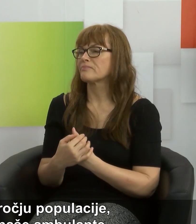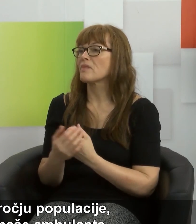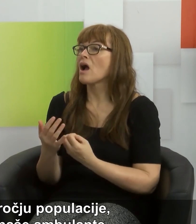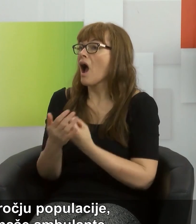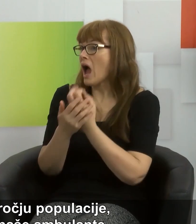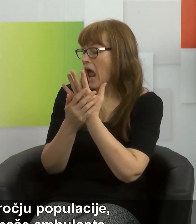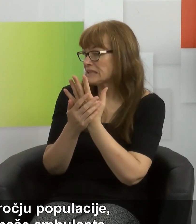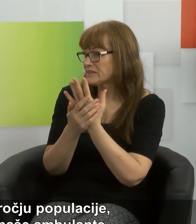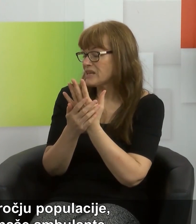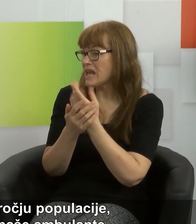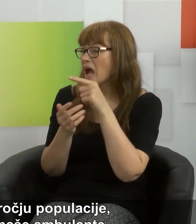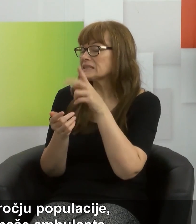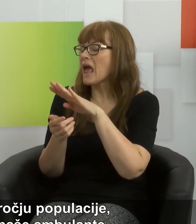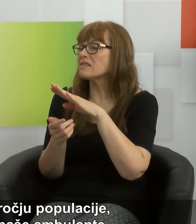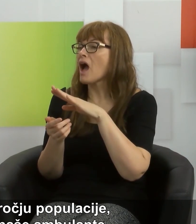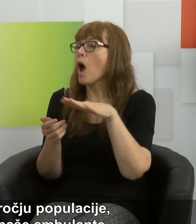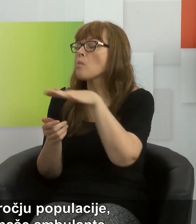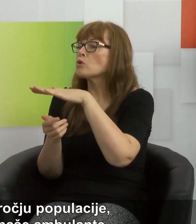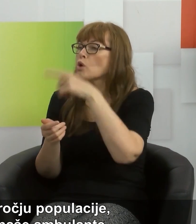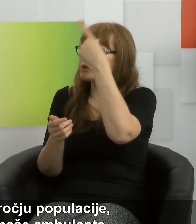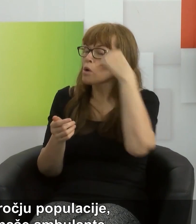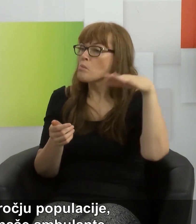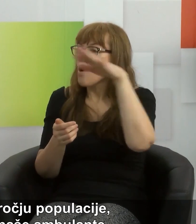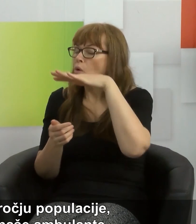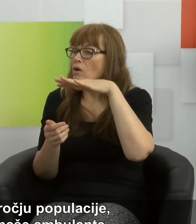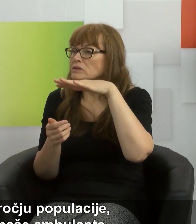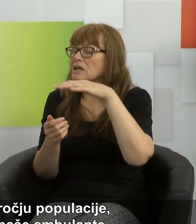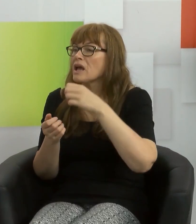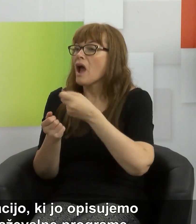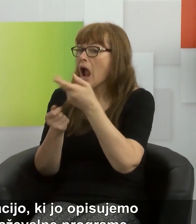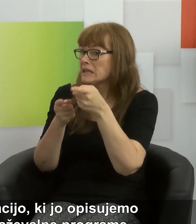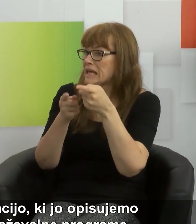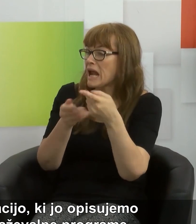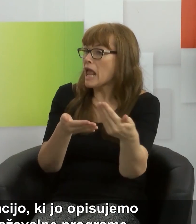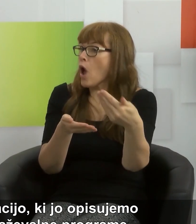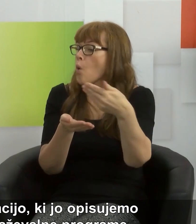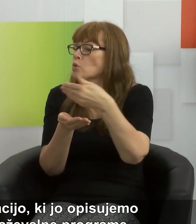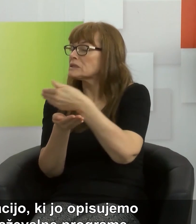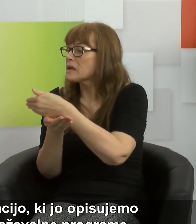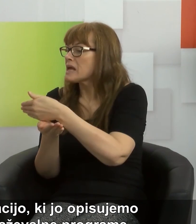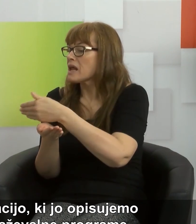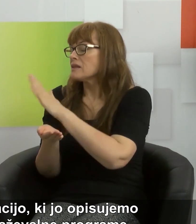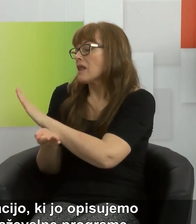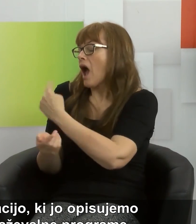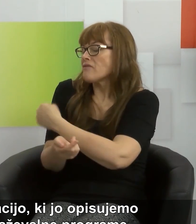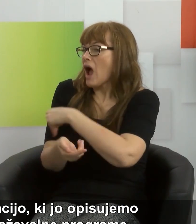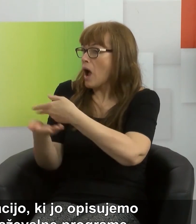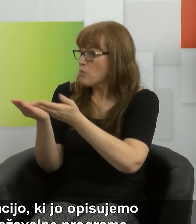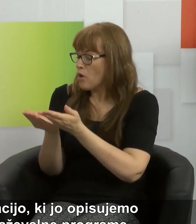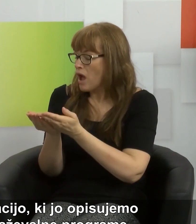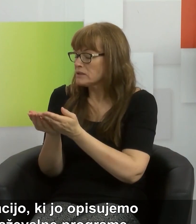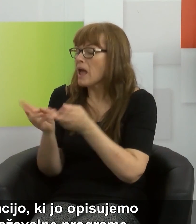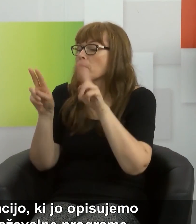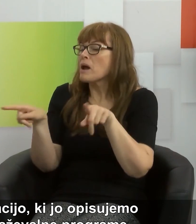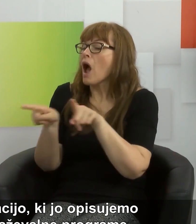Razvija se na področju populacije, katera je usmerjena v naše ambulante in prav tako na populacijo, ki